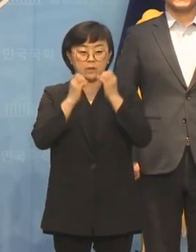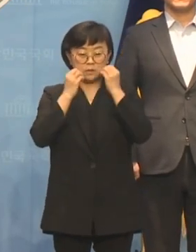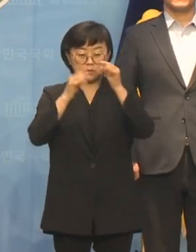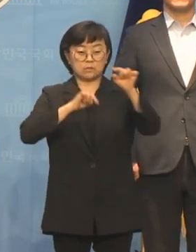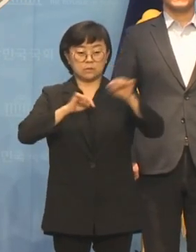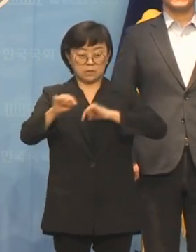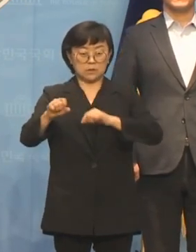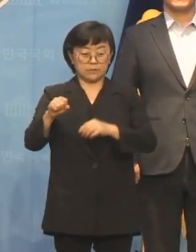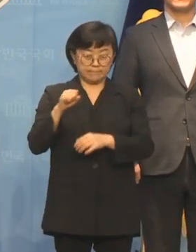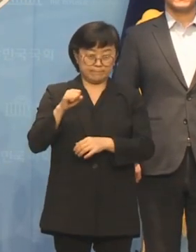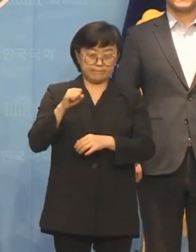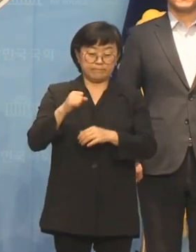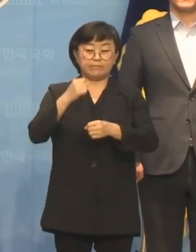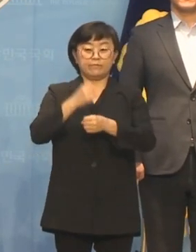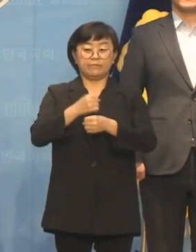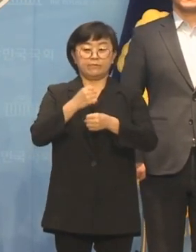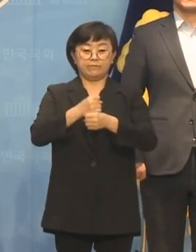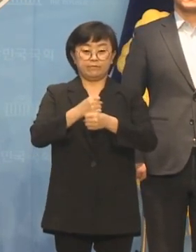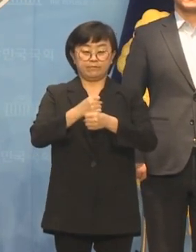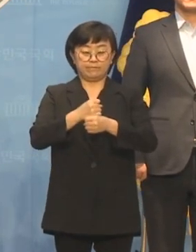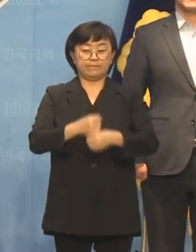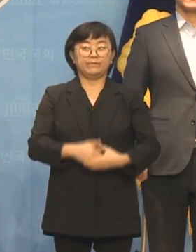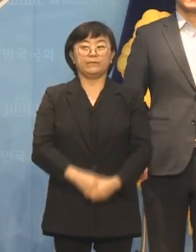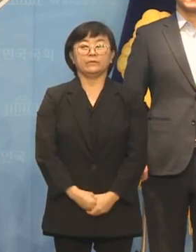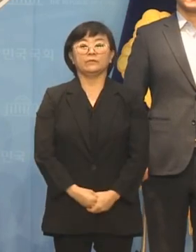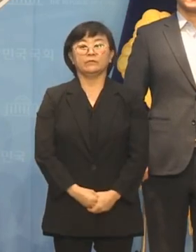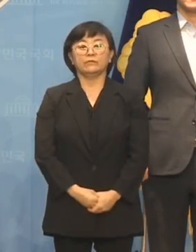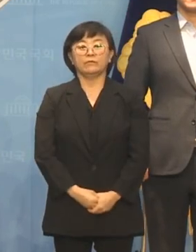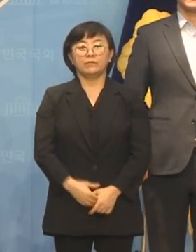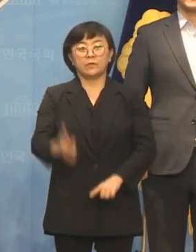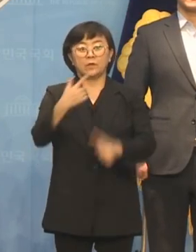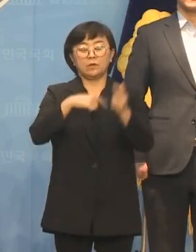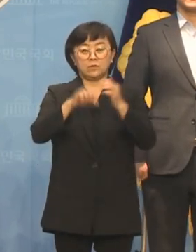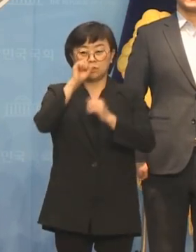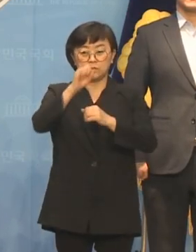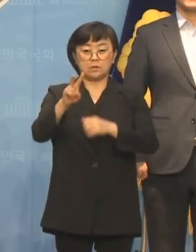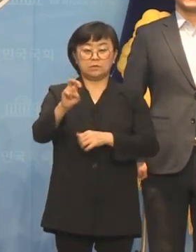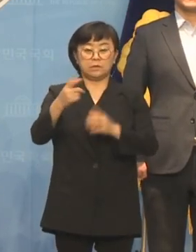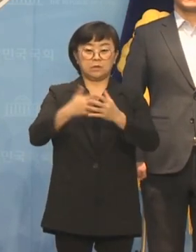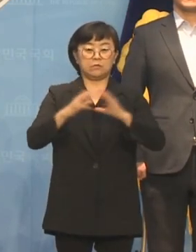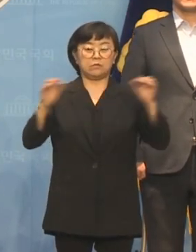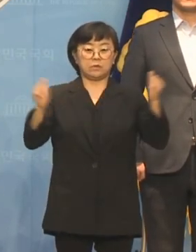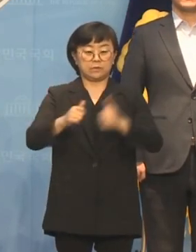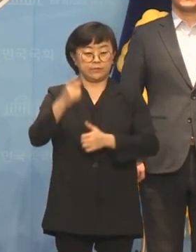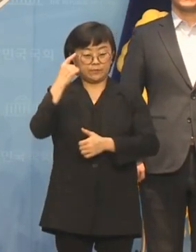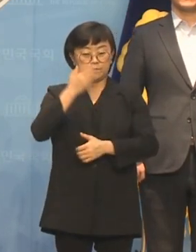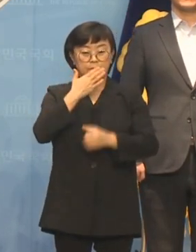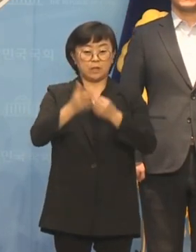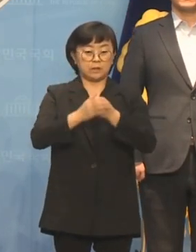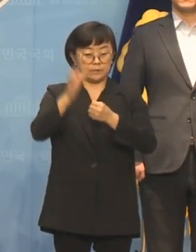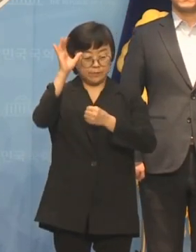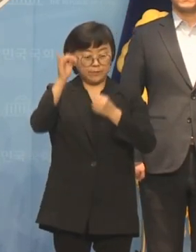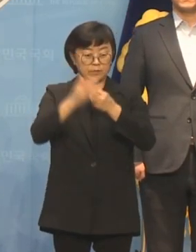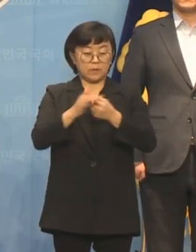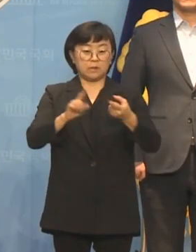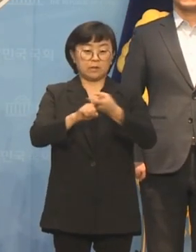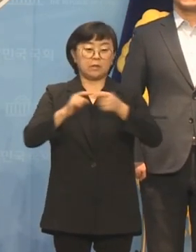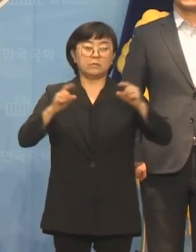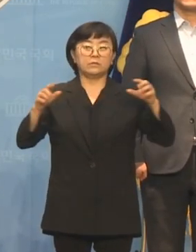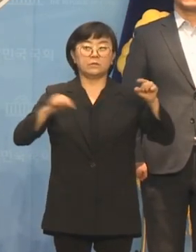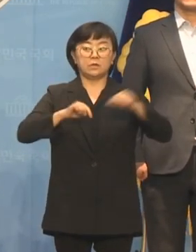세력으로 만들어 나아가도록 하겠습니다. 더 나은 22대 국회를 상상할 수 있는 기대감 있는